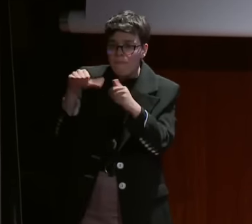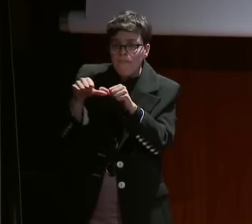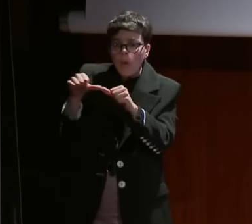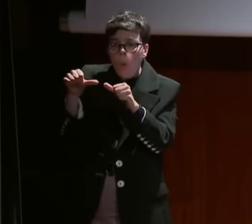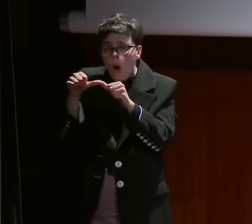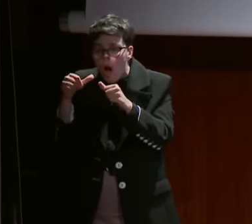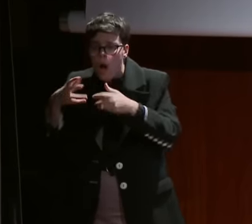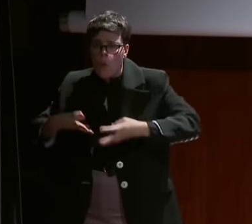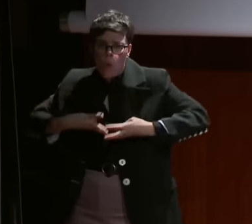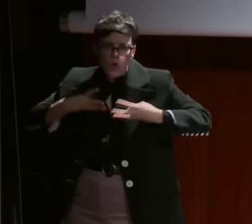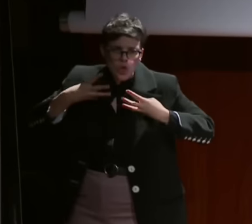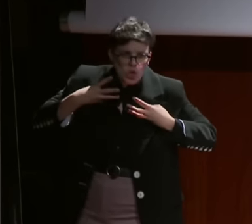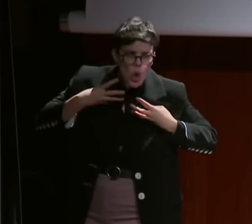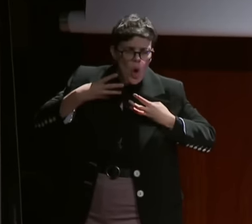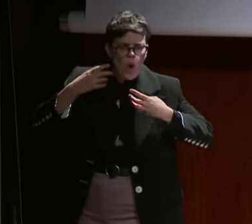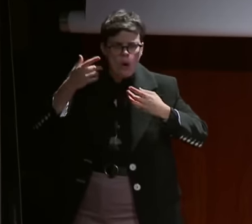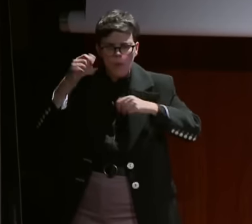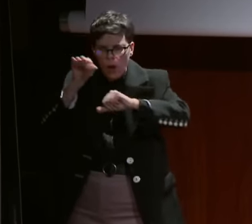d'éditer